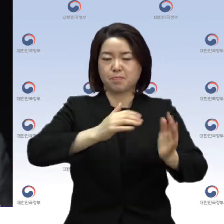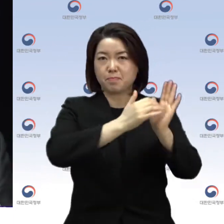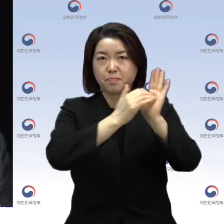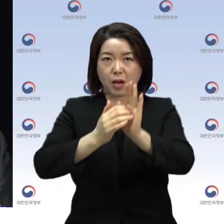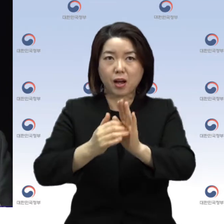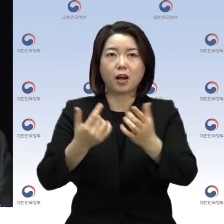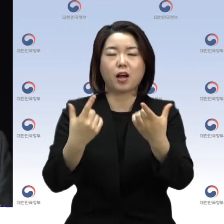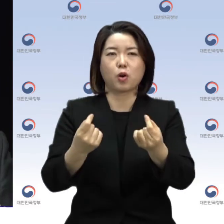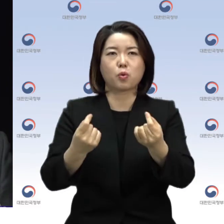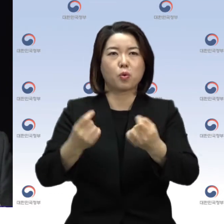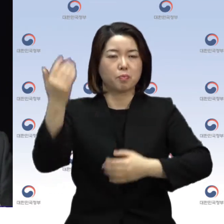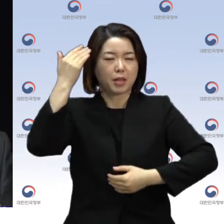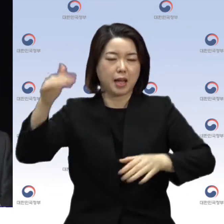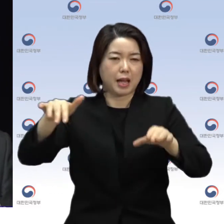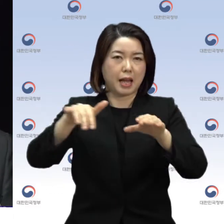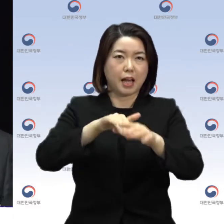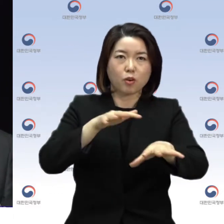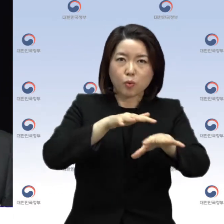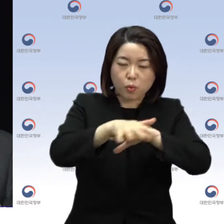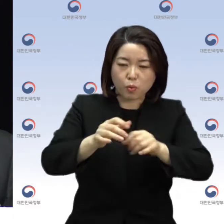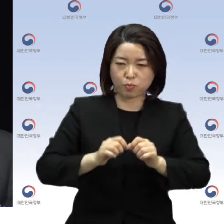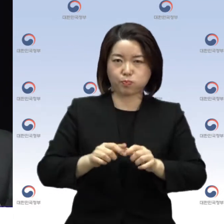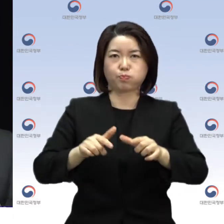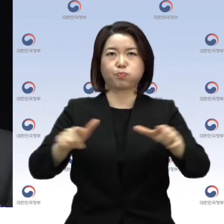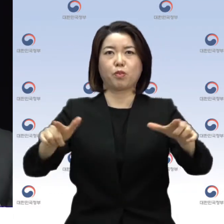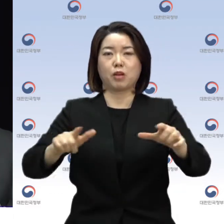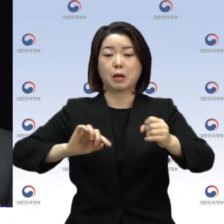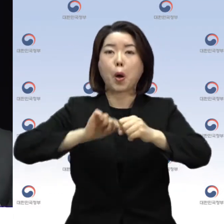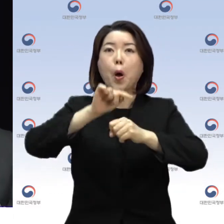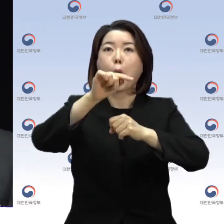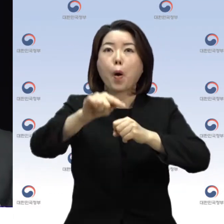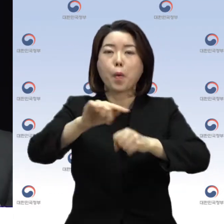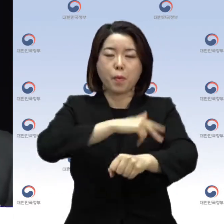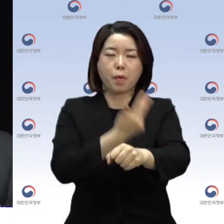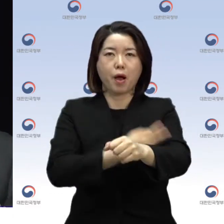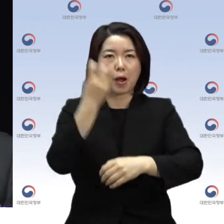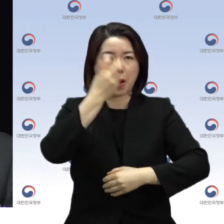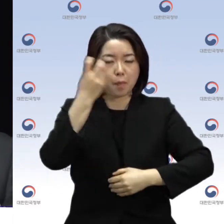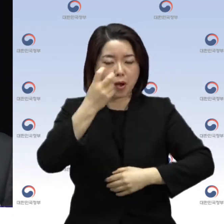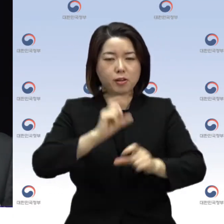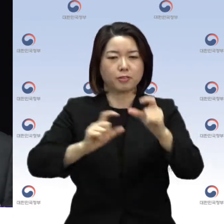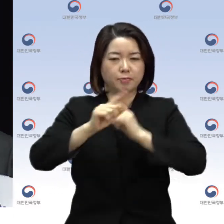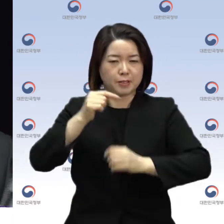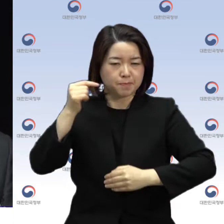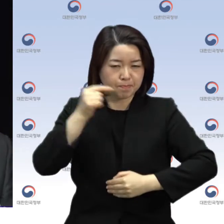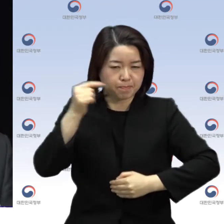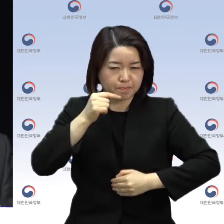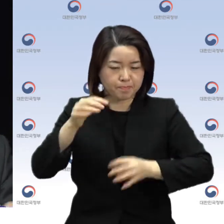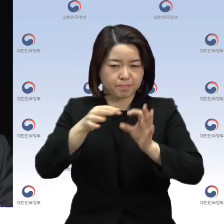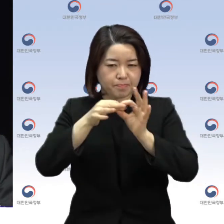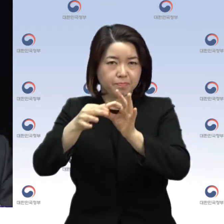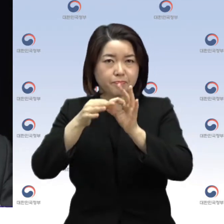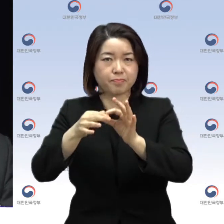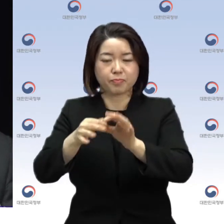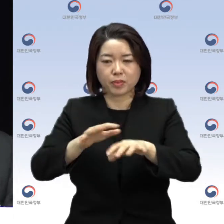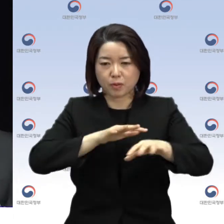확산에 따라 해외에서의 저작권 보호도 더욱 촘촘하게 설계하고 실행해야